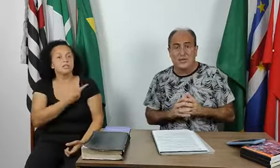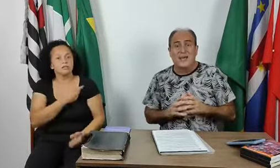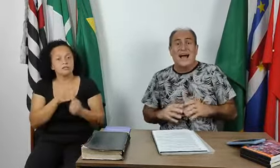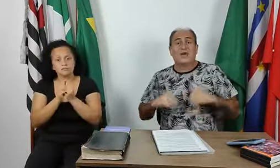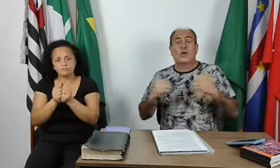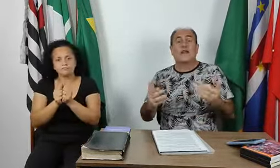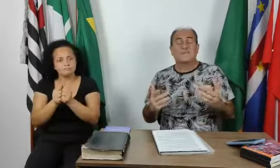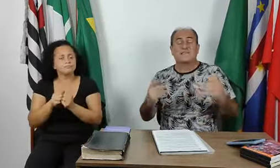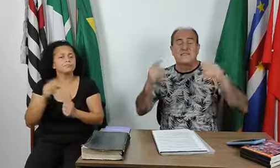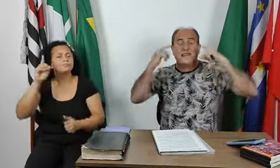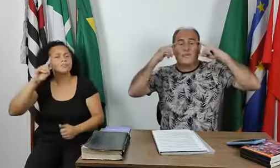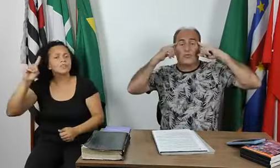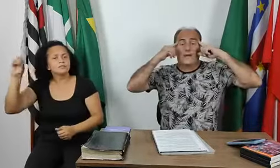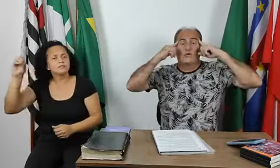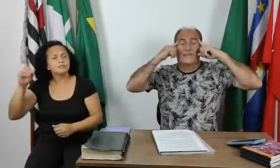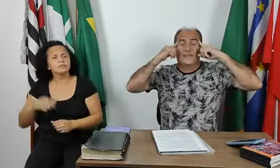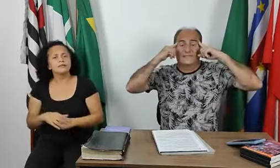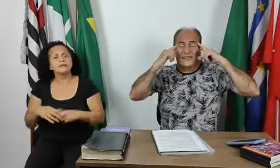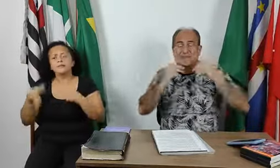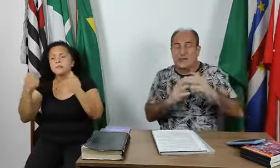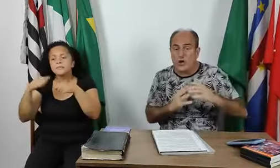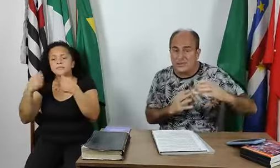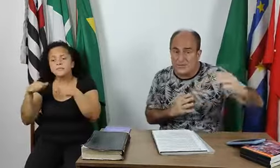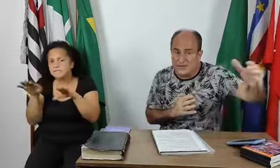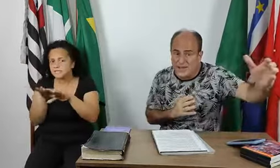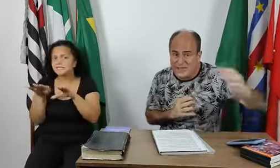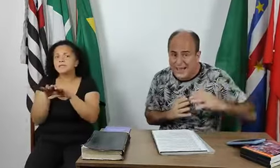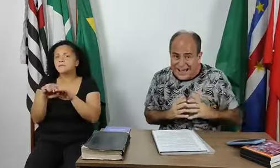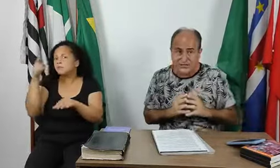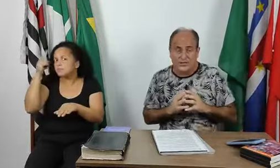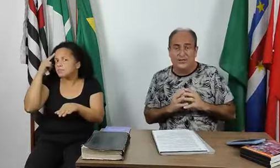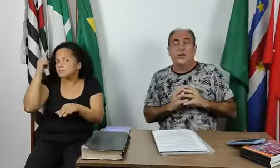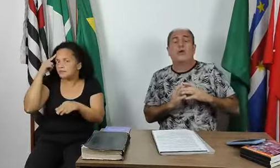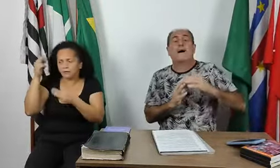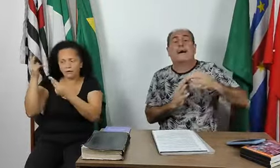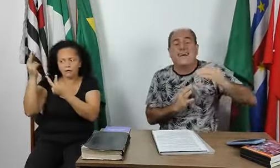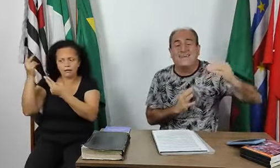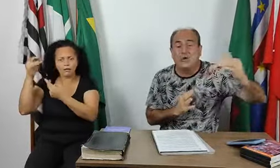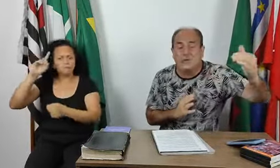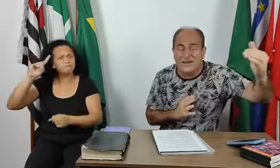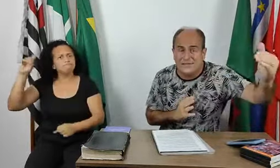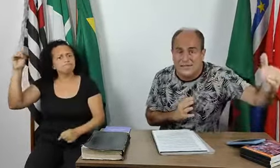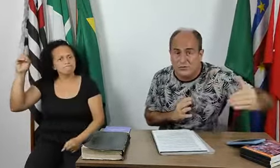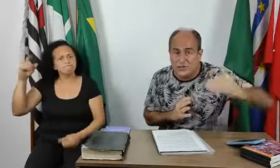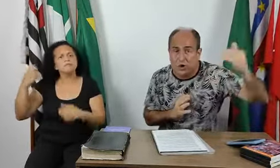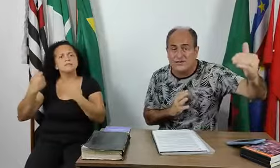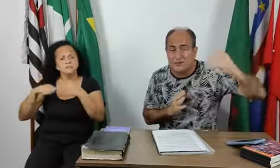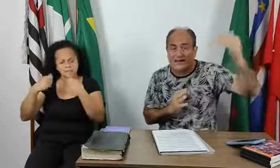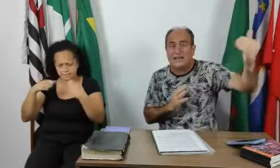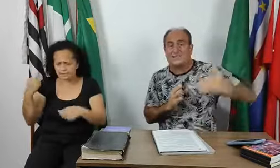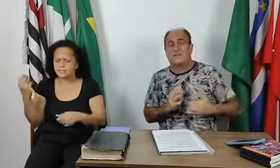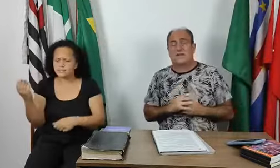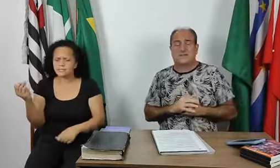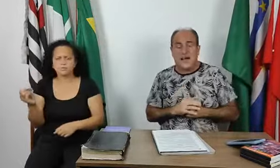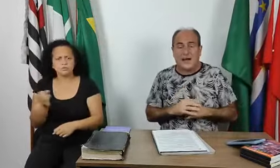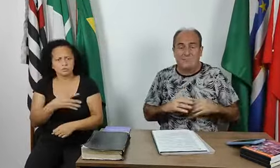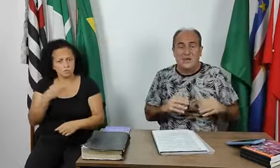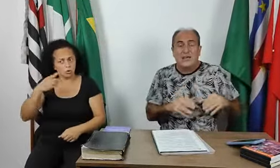Deus, agora precisa haver uma mudança na nossa mentalidade, uma renovação